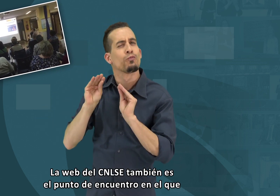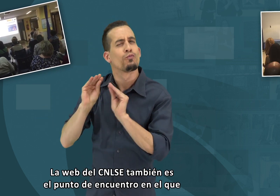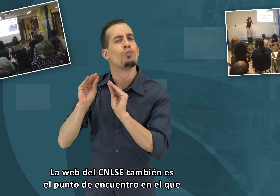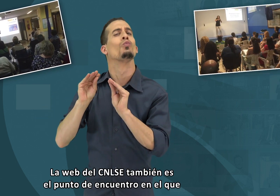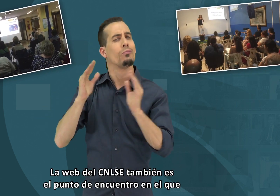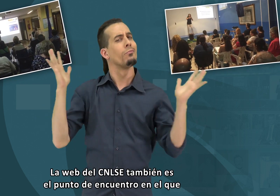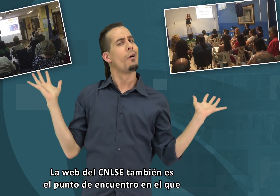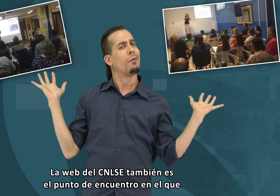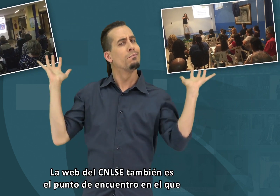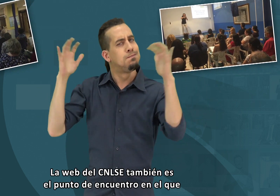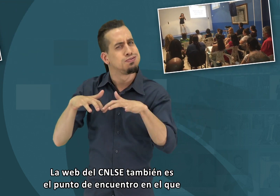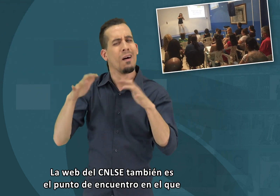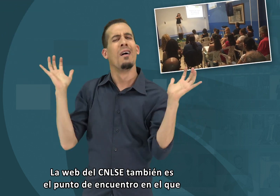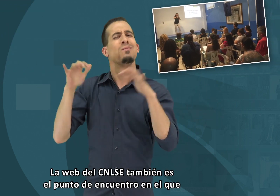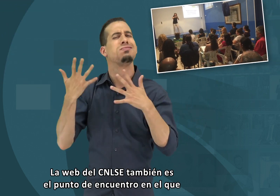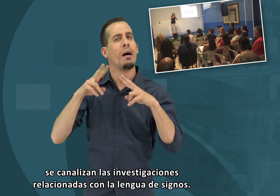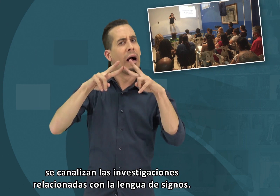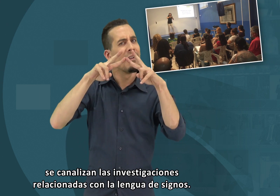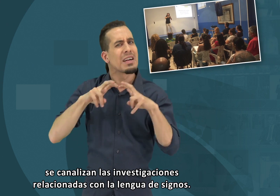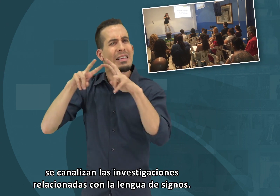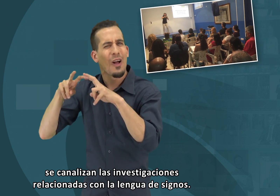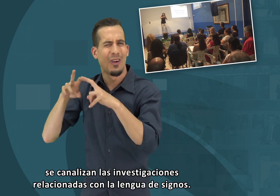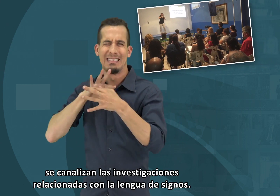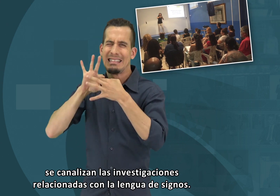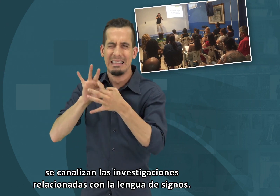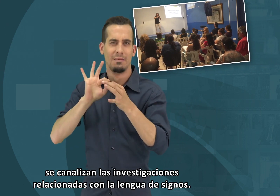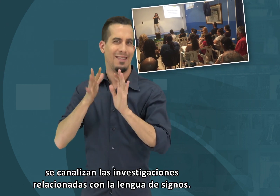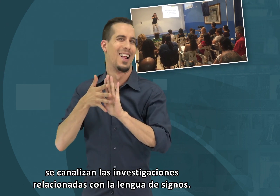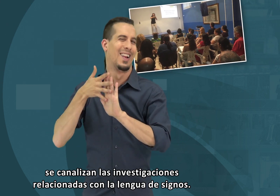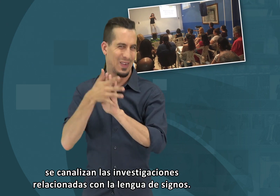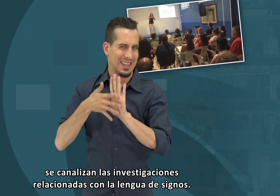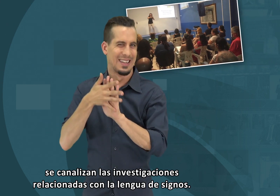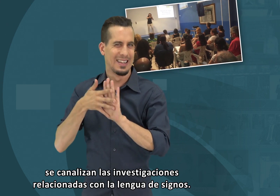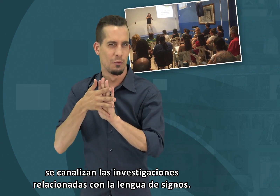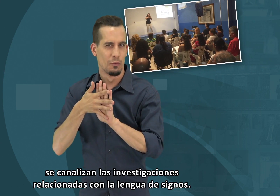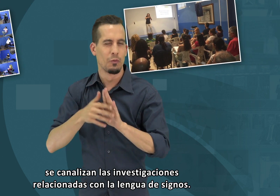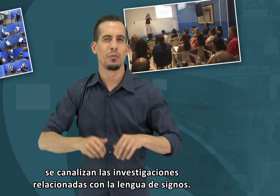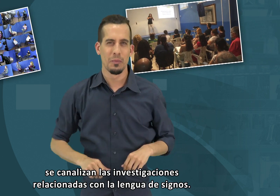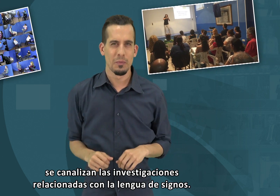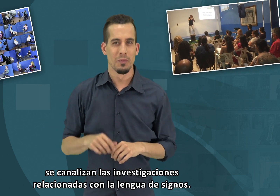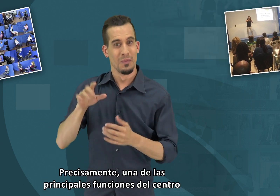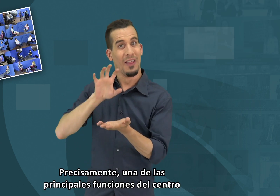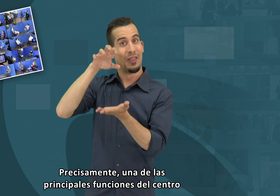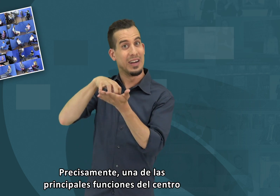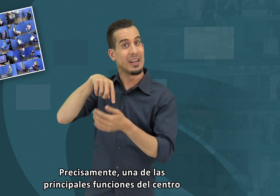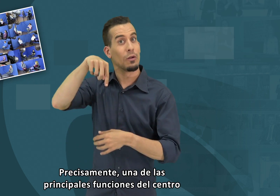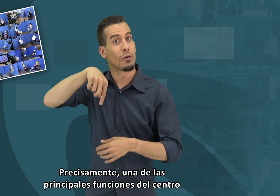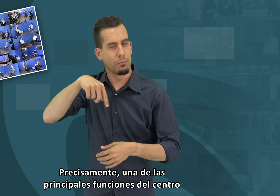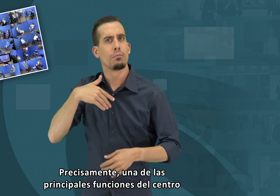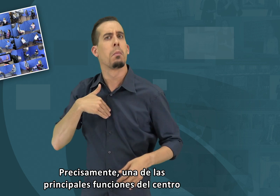La web del CENELSE también es el punto de encuentro en el que se canalizan las investigaciones relacionadas con la lengua de